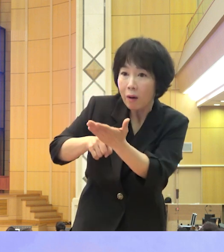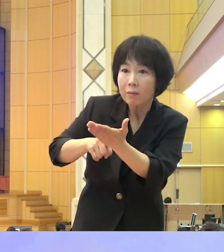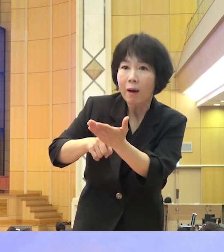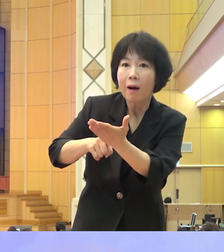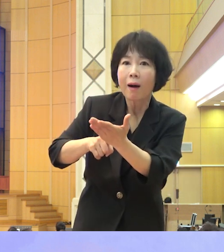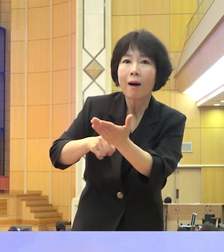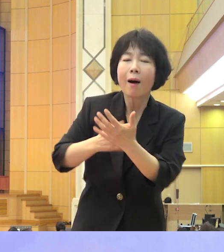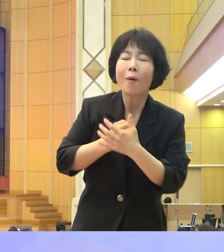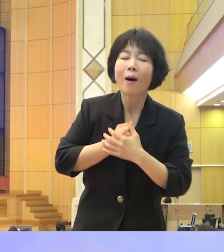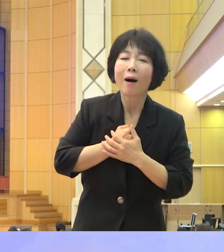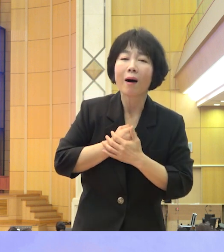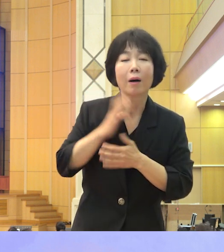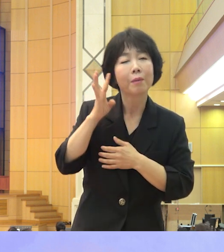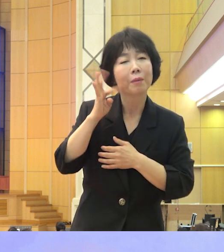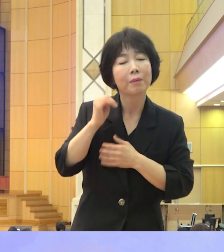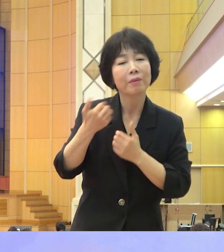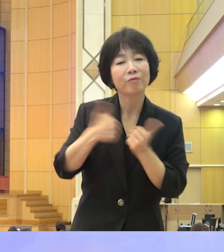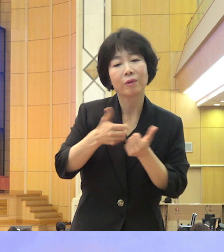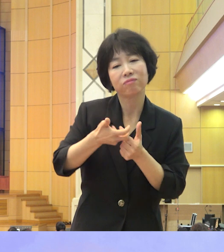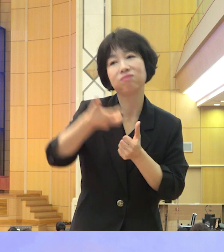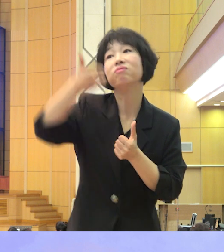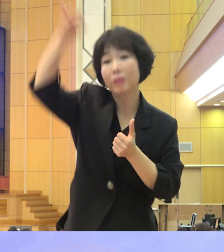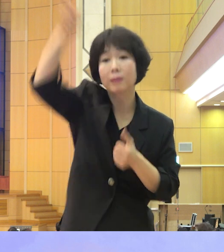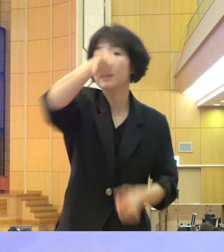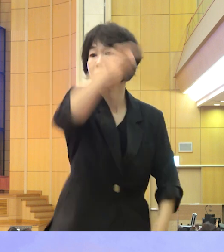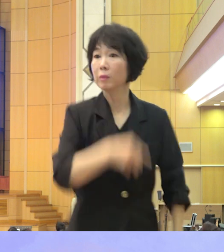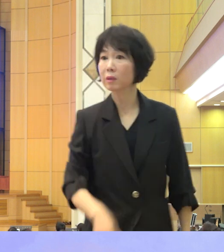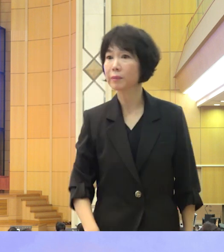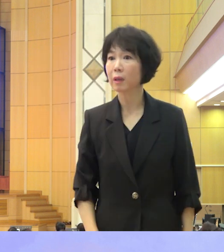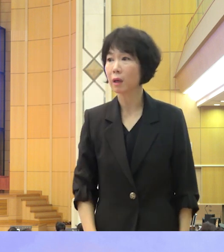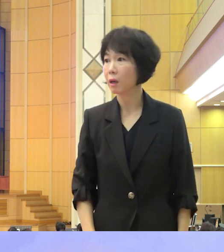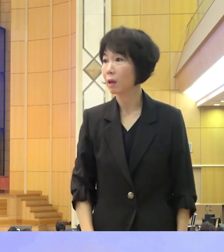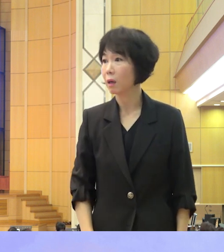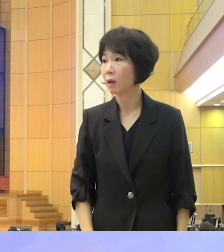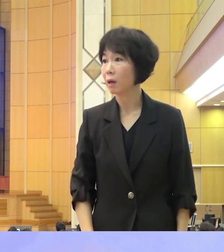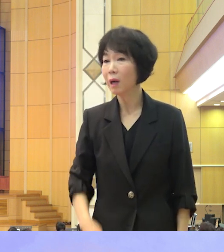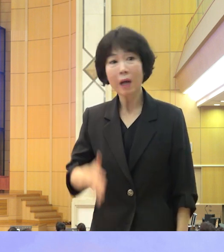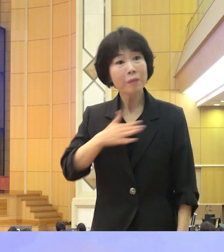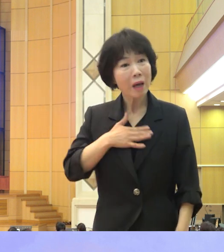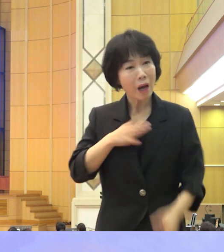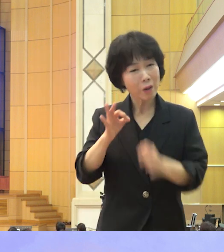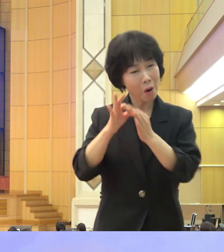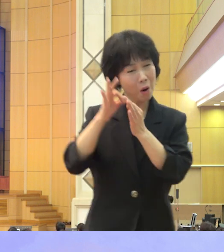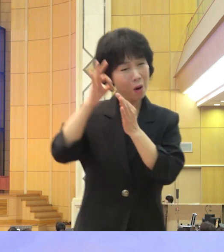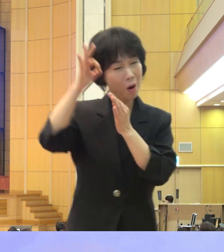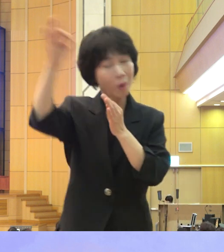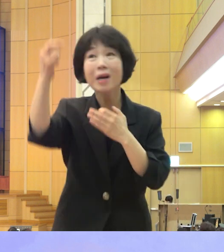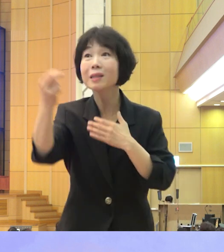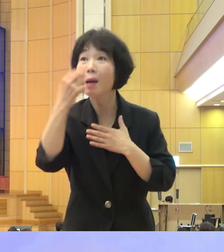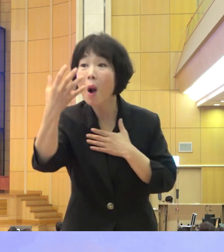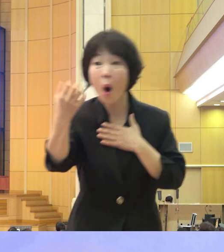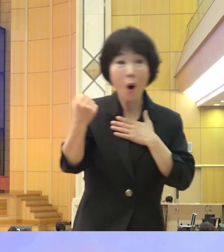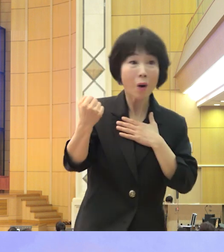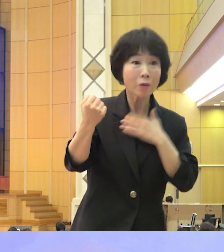개인적 업적인데, 자기가 영원히 살 수 있는 예수님이